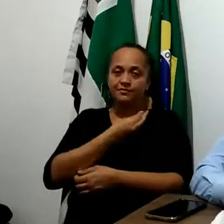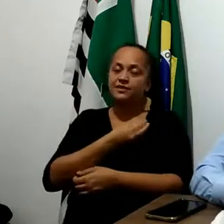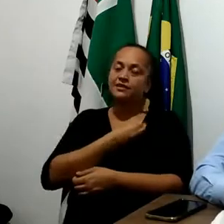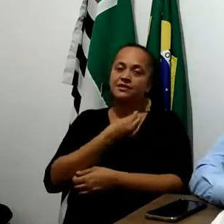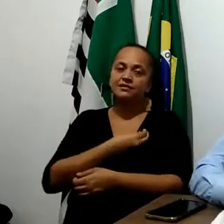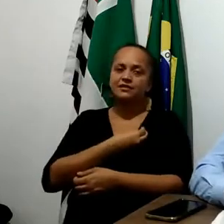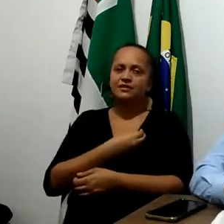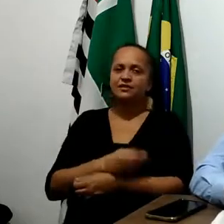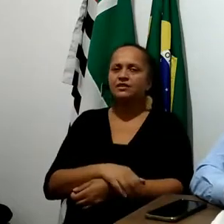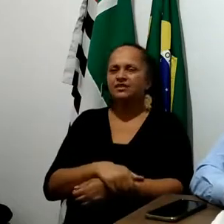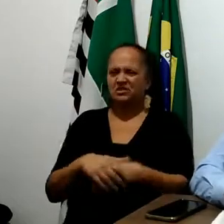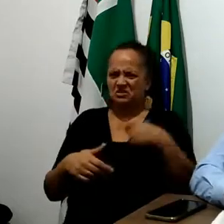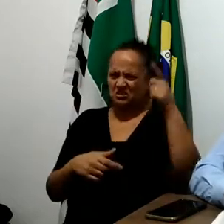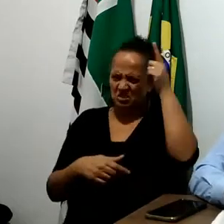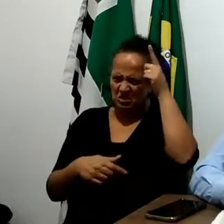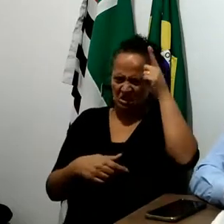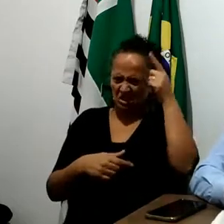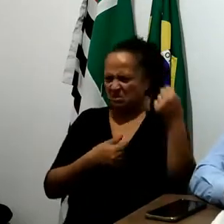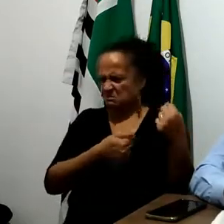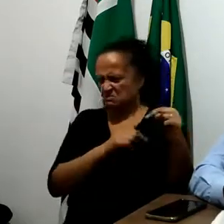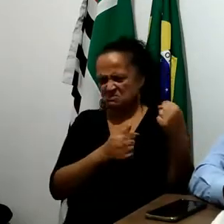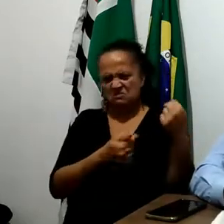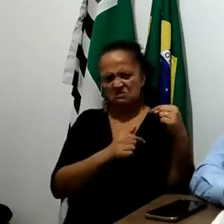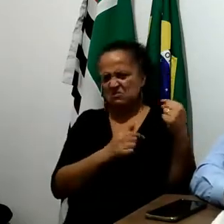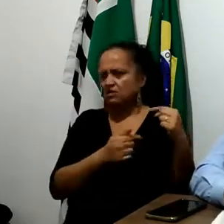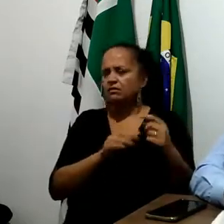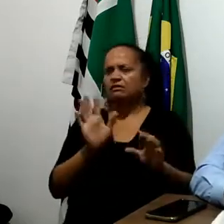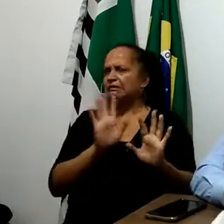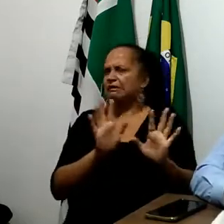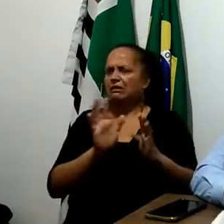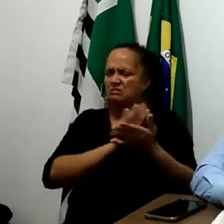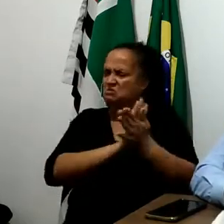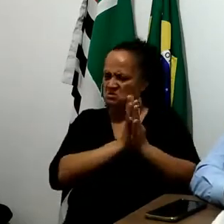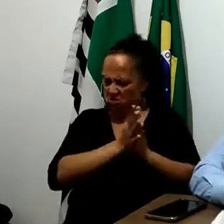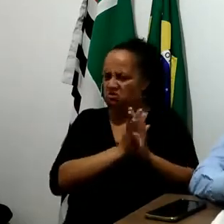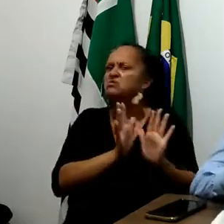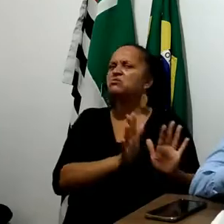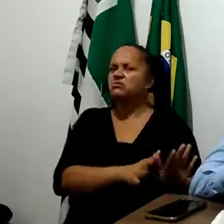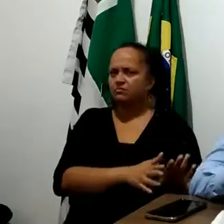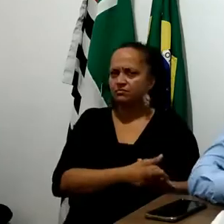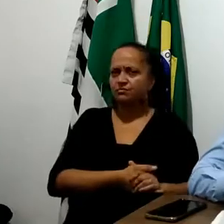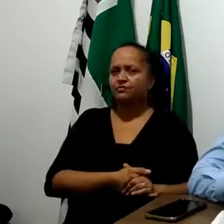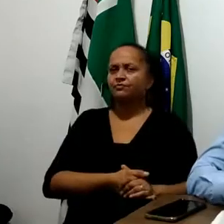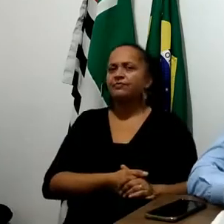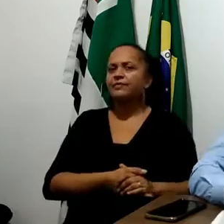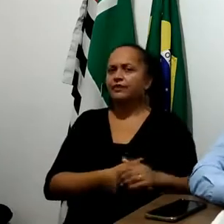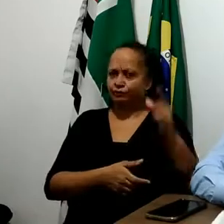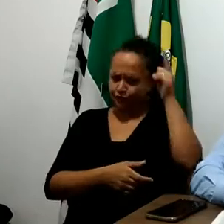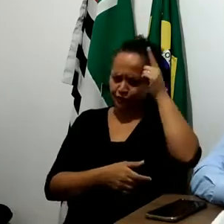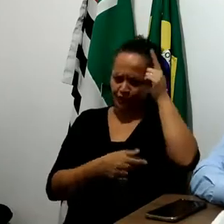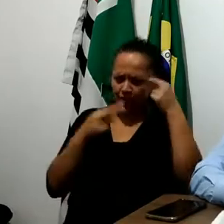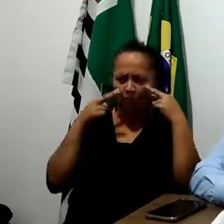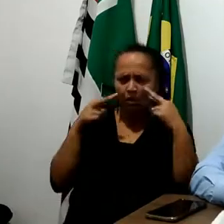as tentações, o diabo, eles não vão resistir. A tendência vai ser, fugir de